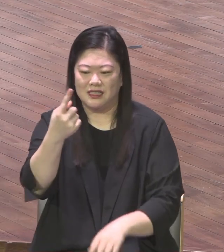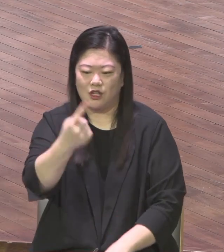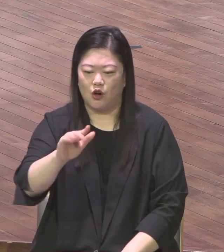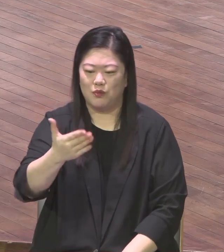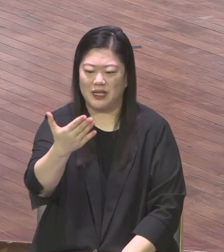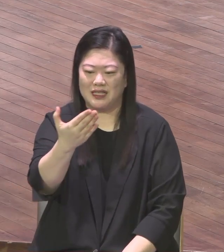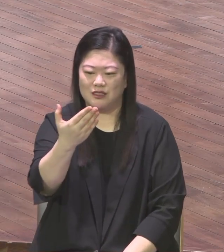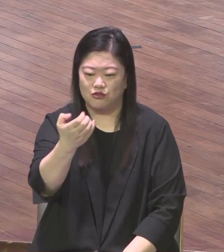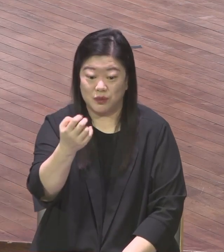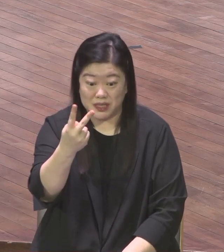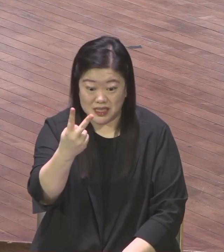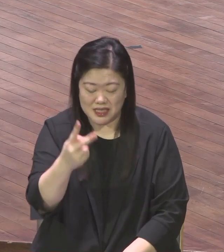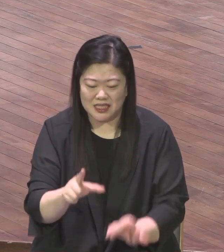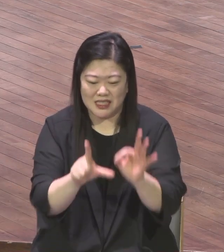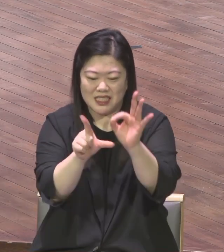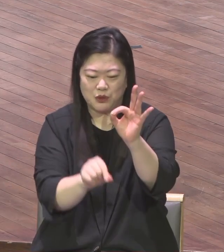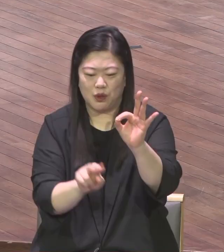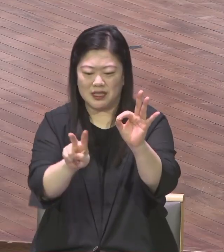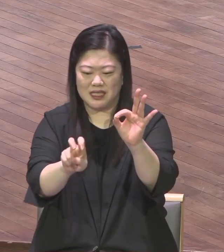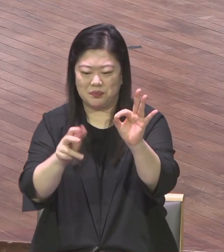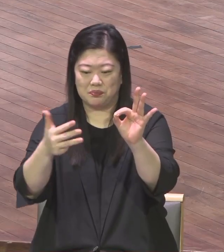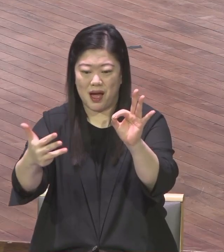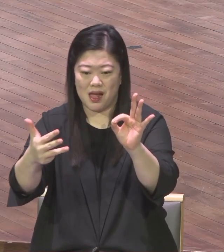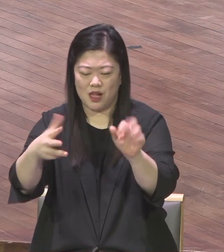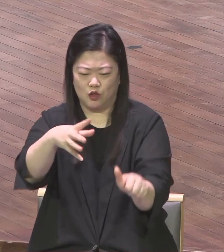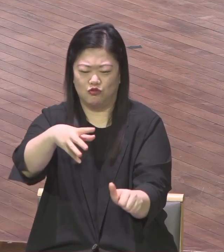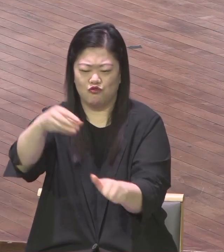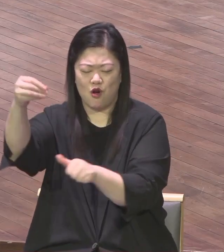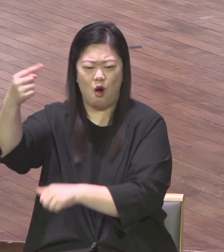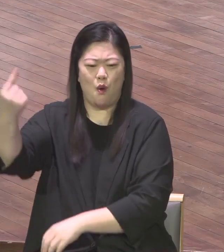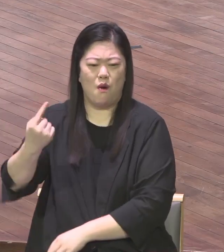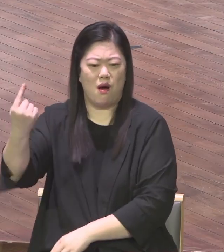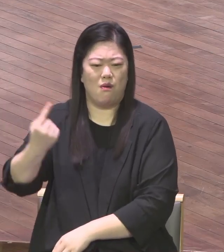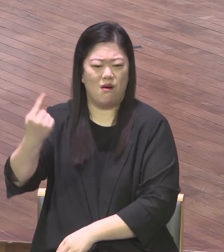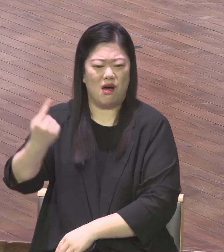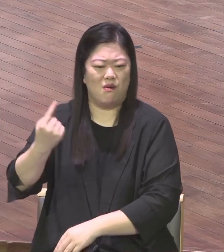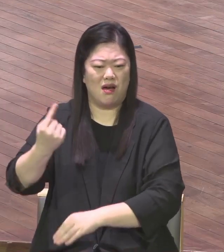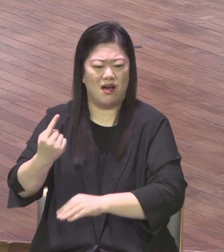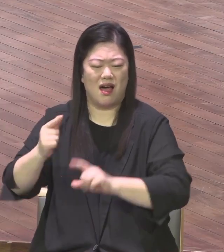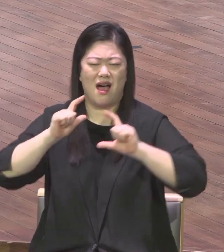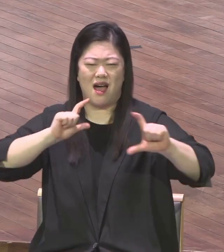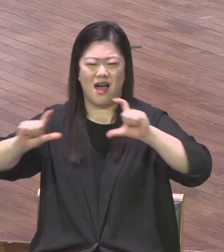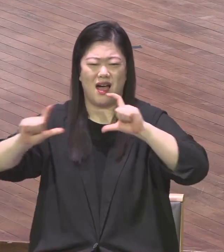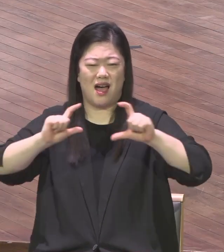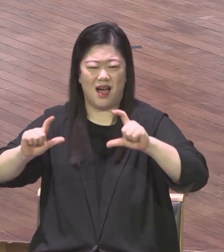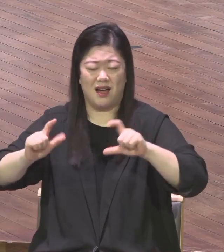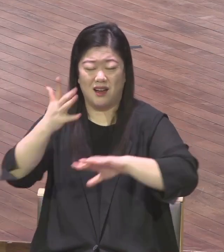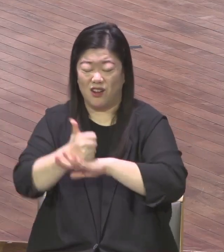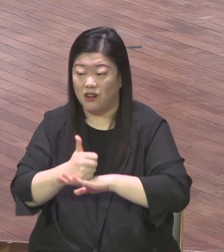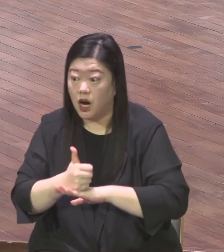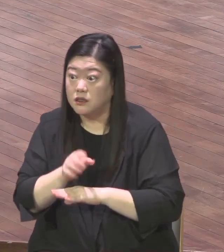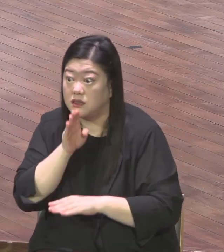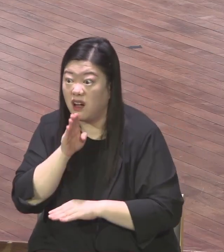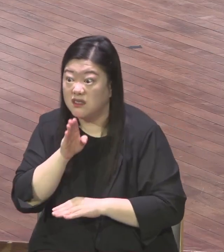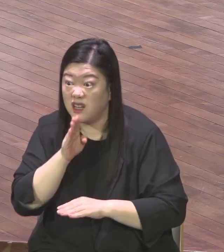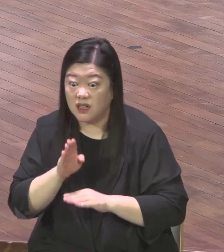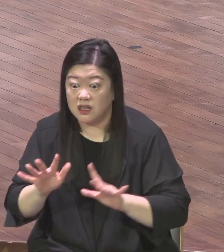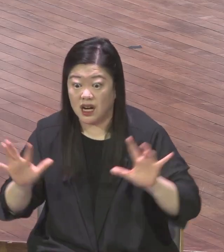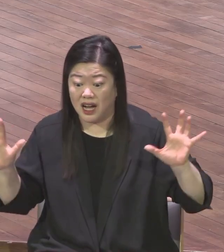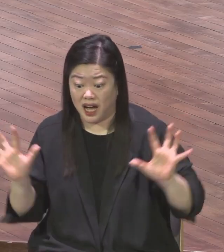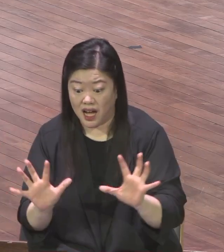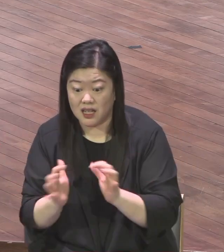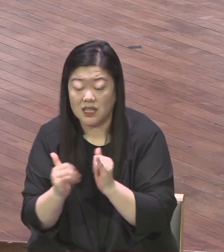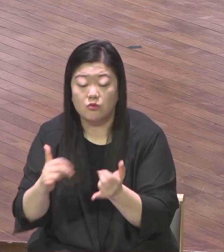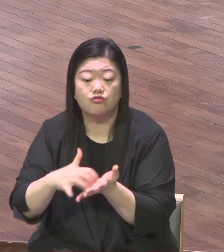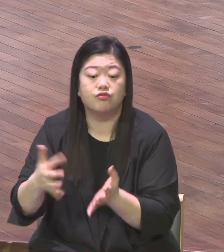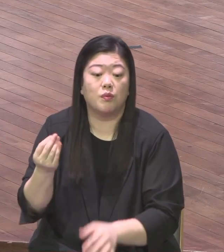24시 휴거가 된다고 주장을 했어요. 여기 엄청 사람들이 몰려갔습니다. 여기에